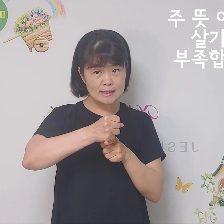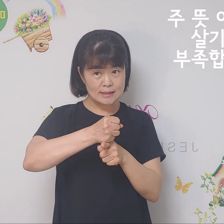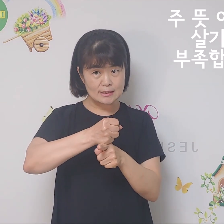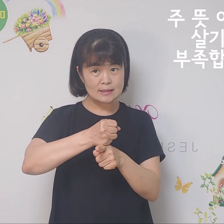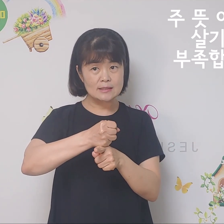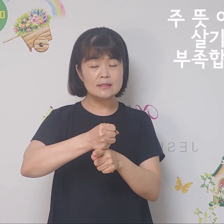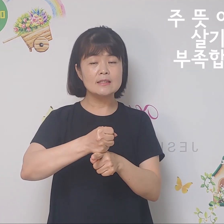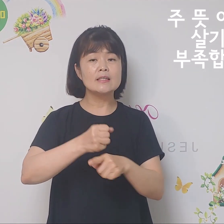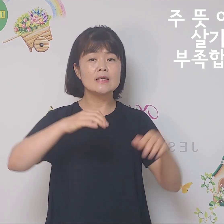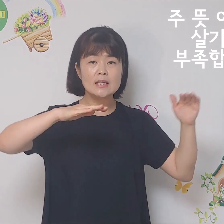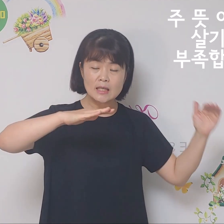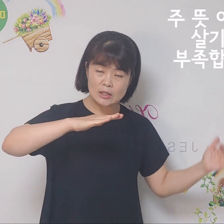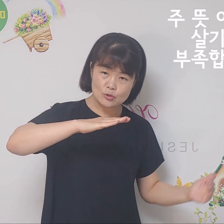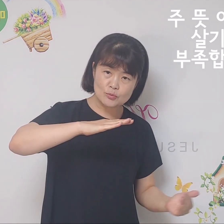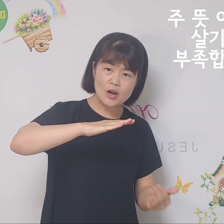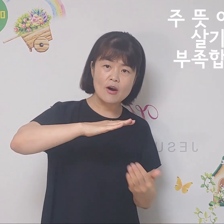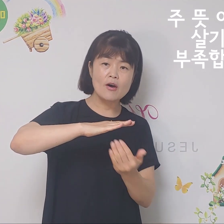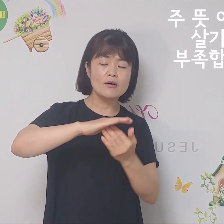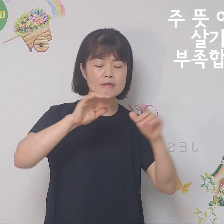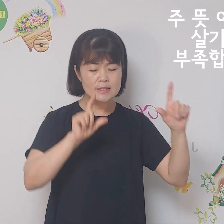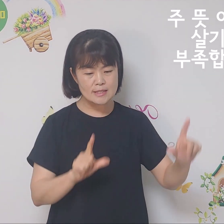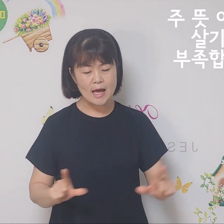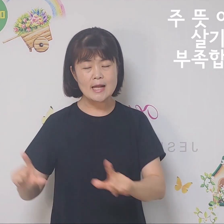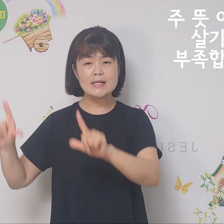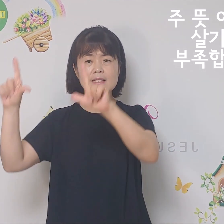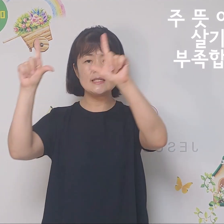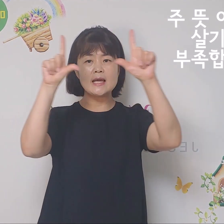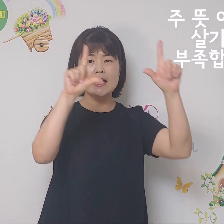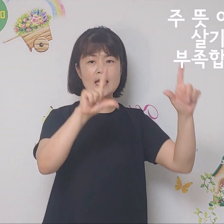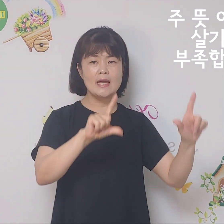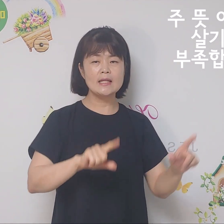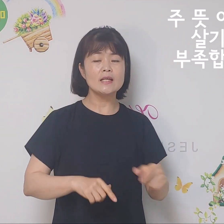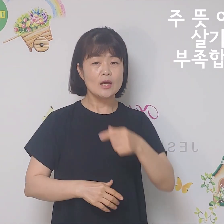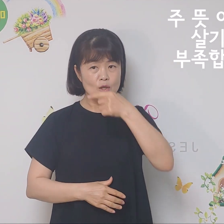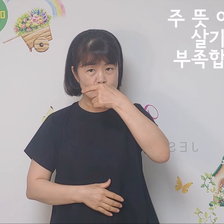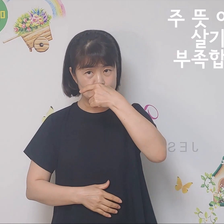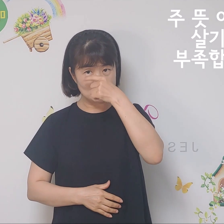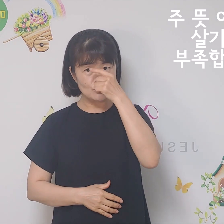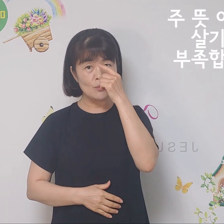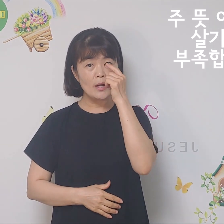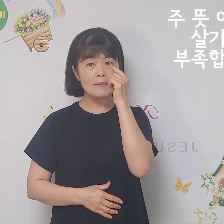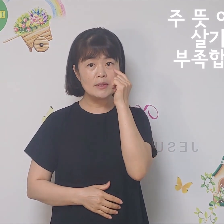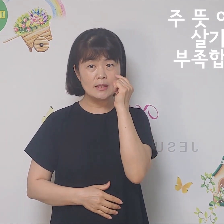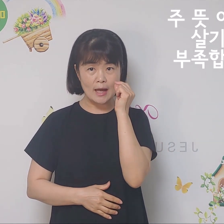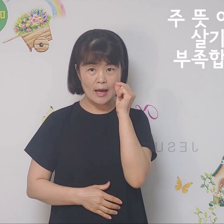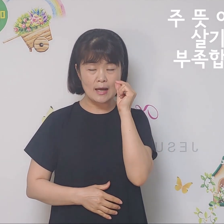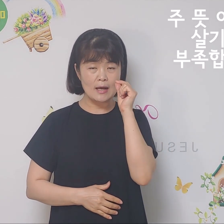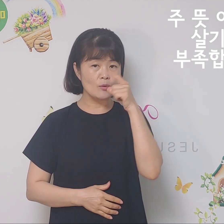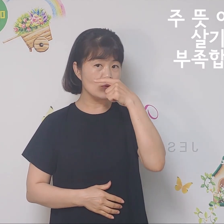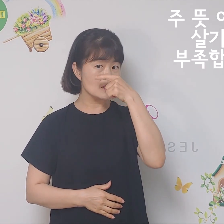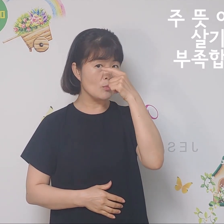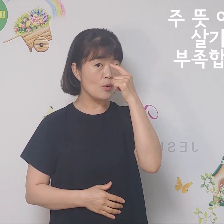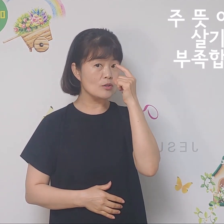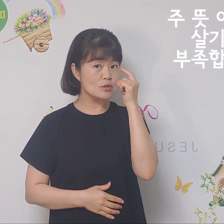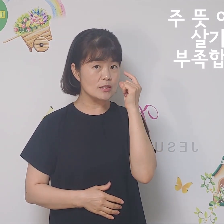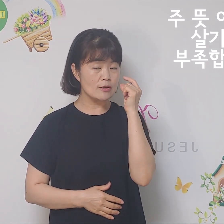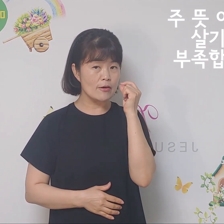뜻 이루며 살기에 부족합니다 하고 여기서 모아주시는